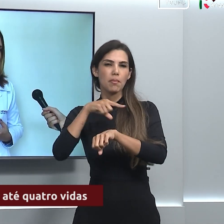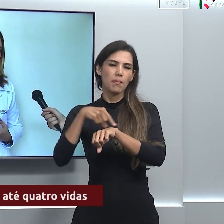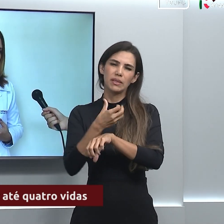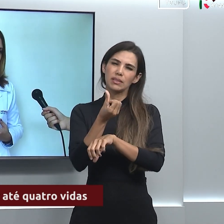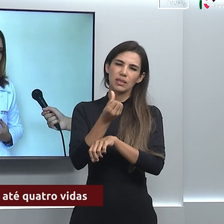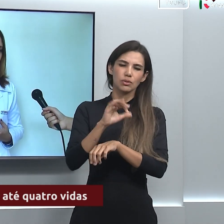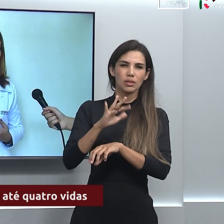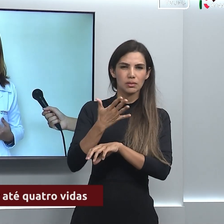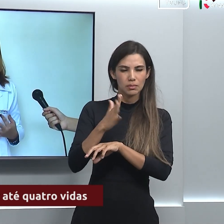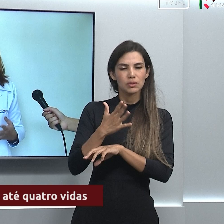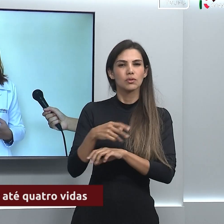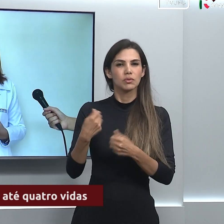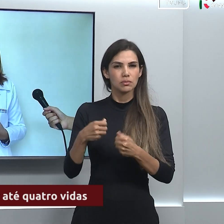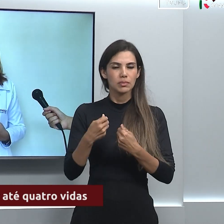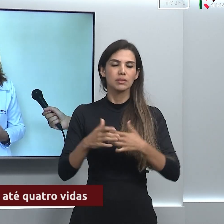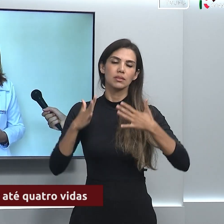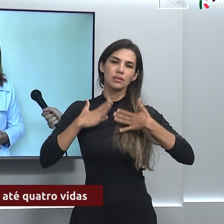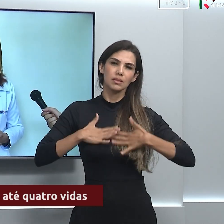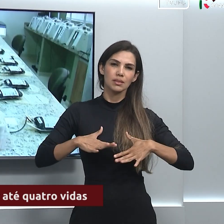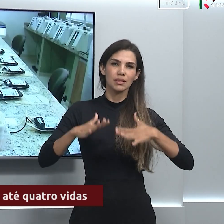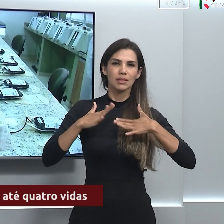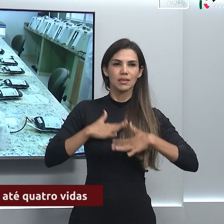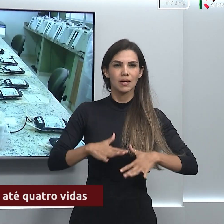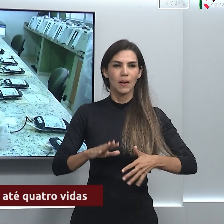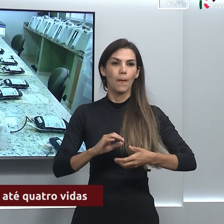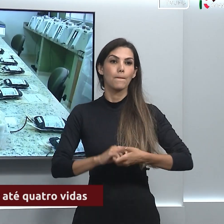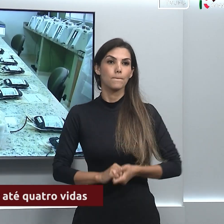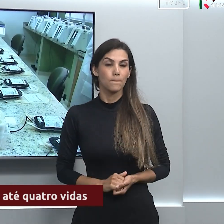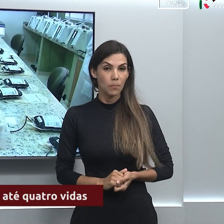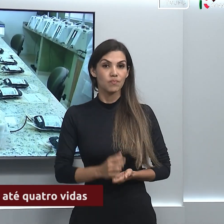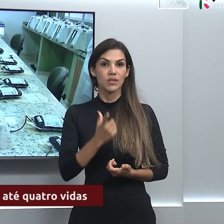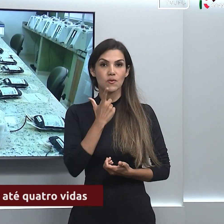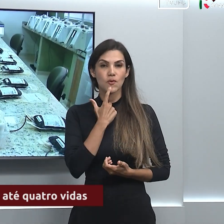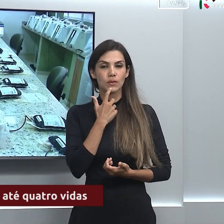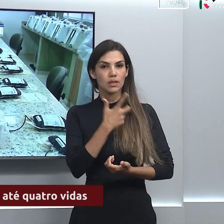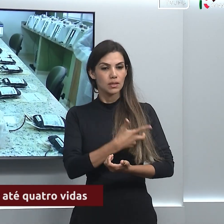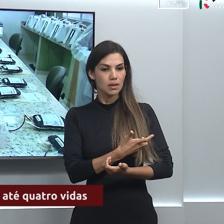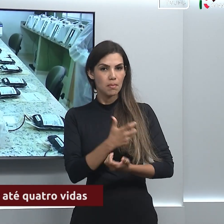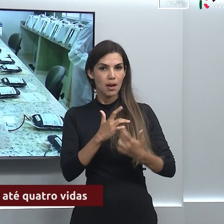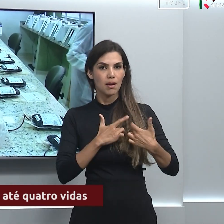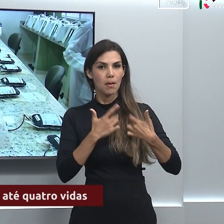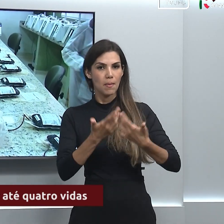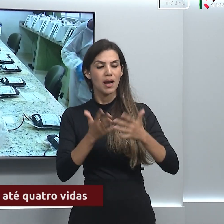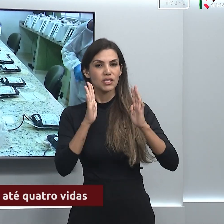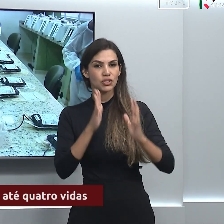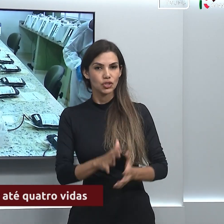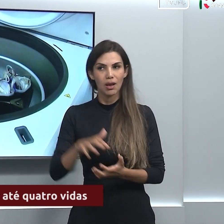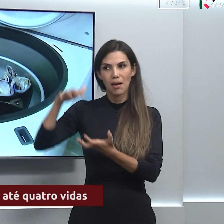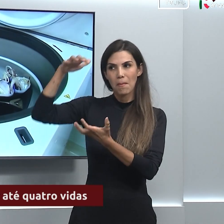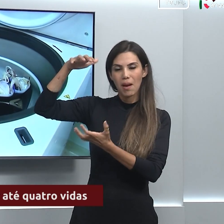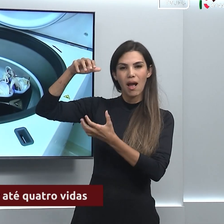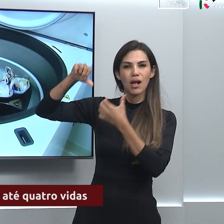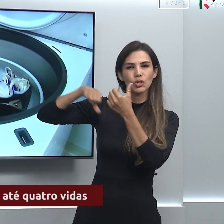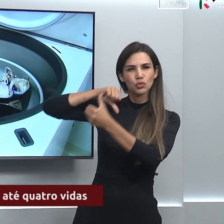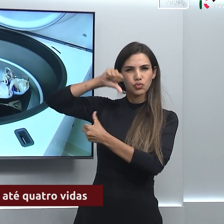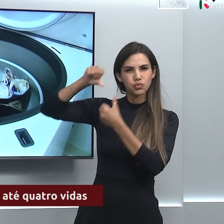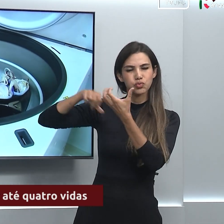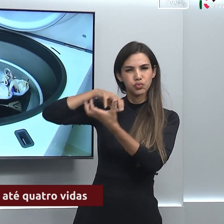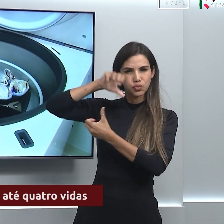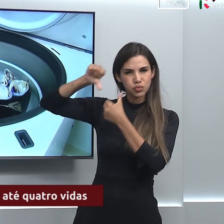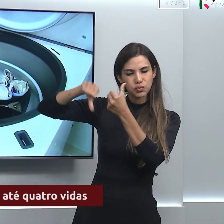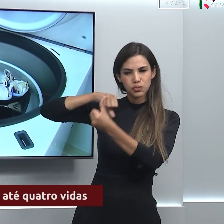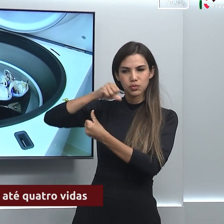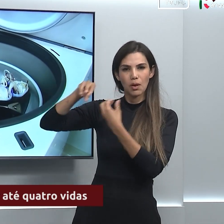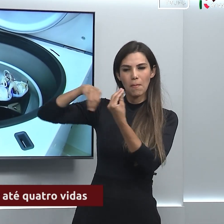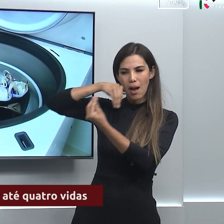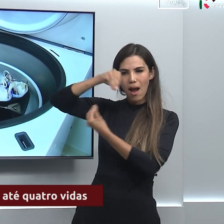horas na última noite, né, para estar descansado. Após a doação, o sangue passa por uma centrifugação para que os hemocomponentes, o plasma, as plaquetas e